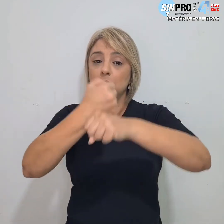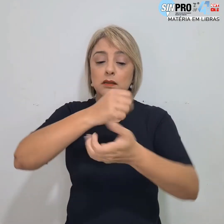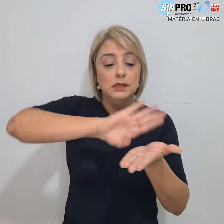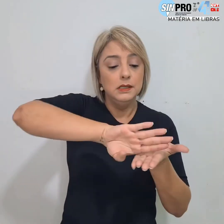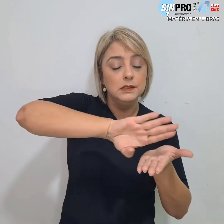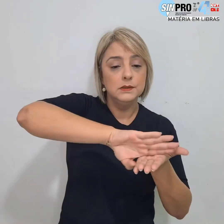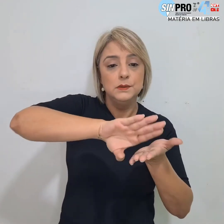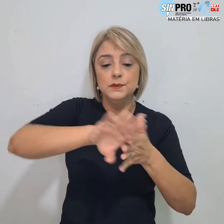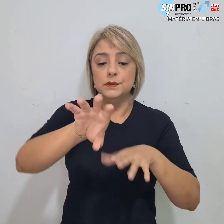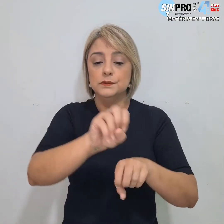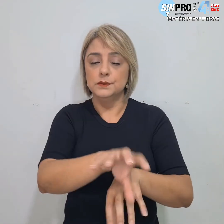educacional.